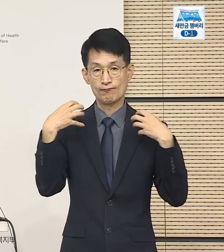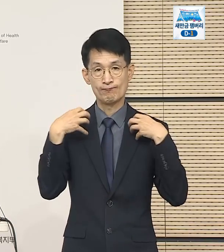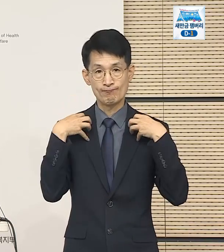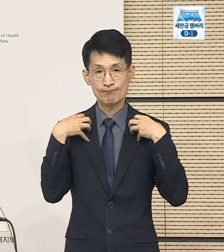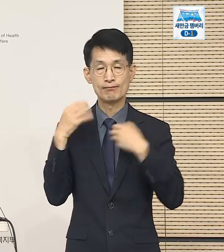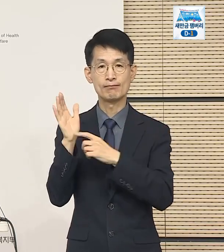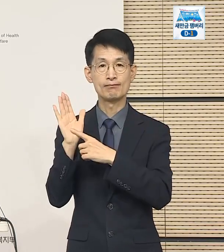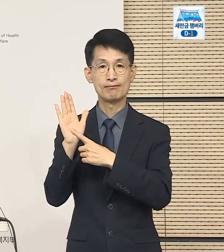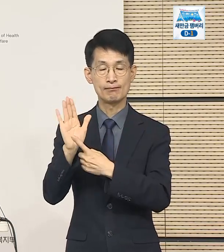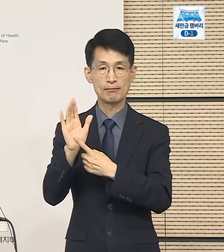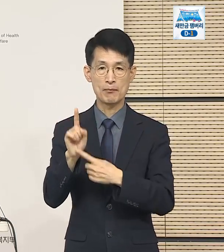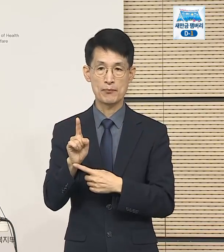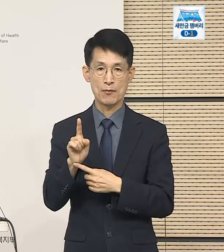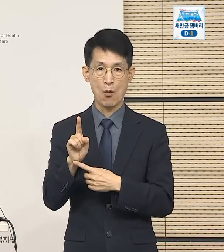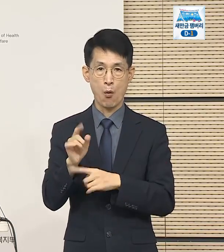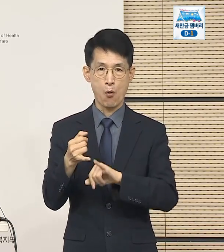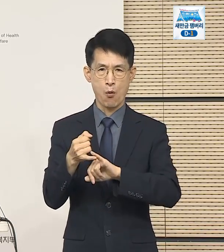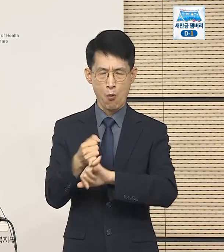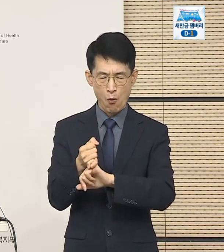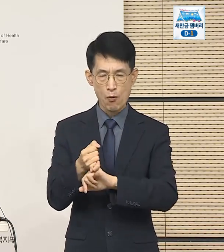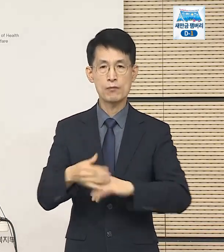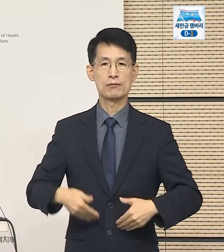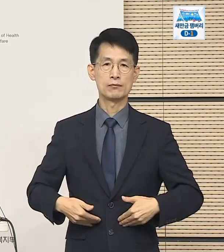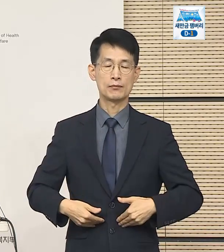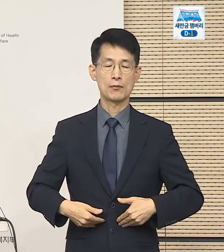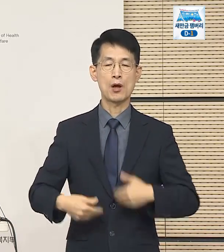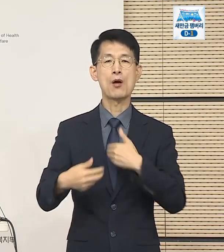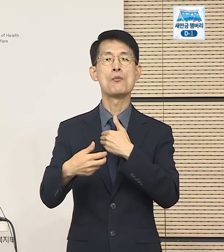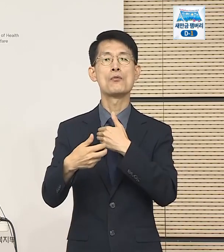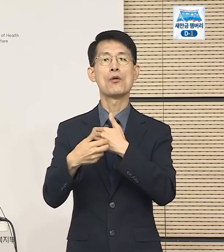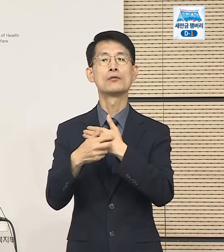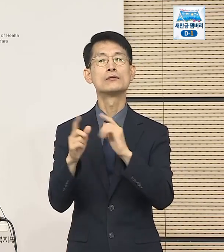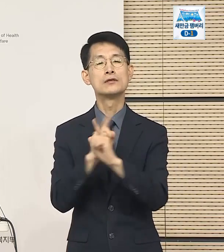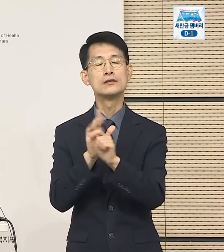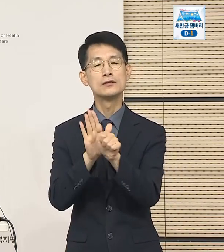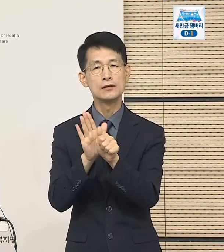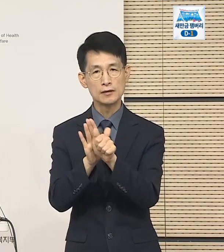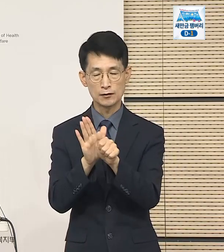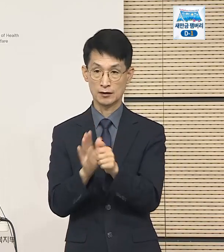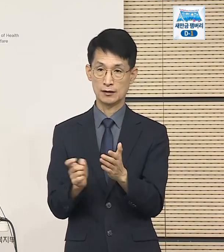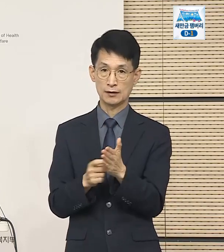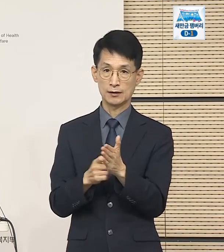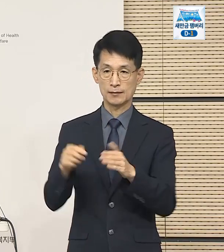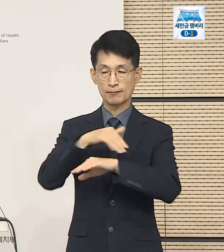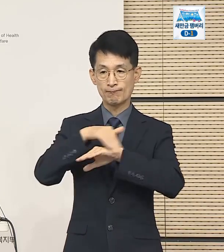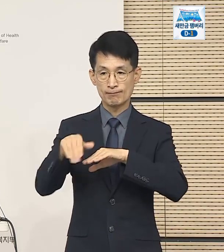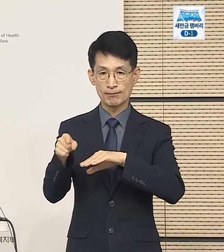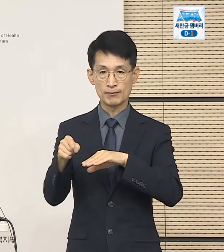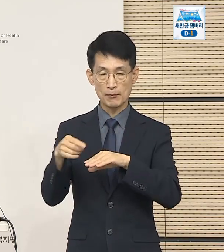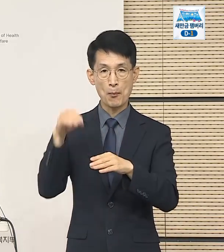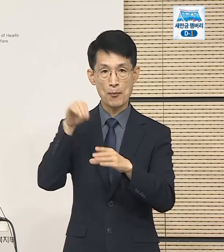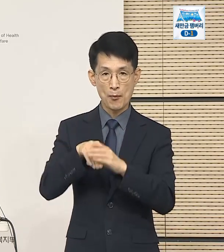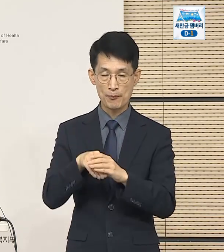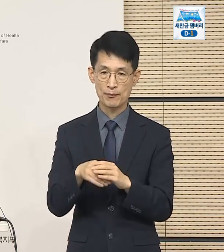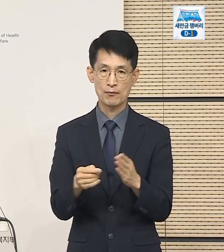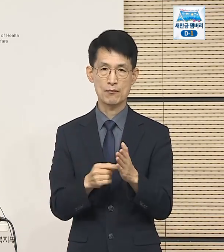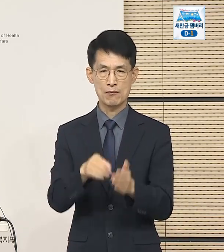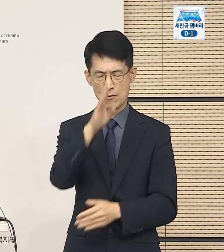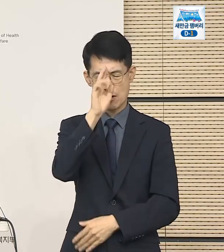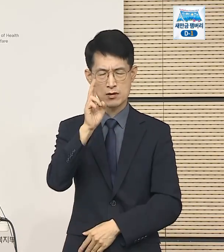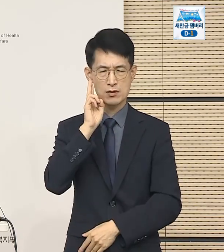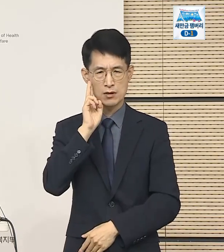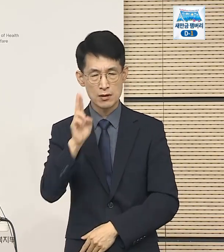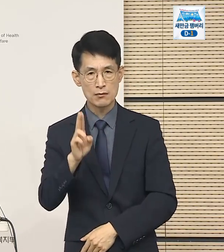발표한 필수 의료 지원 대책과 제4차 응급의료 기본계획에 담긴 중증 응급질환에 대한